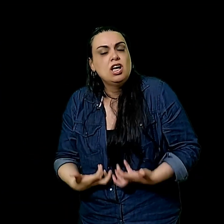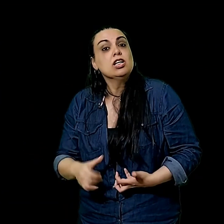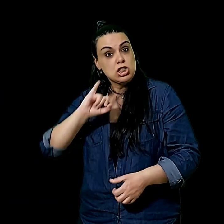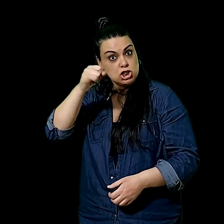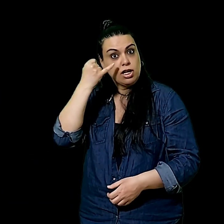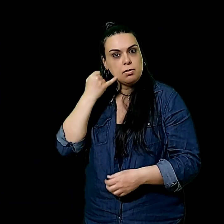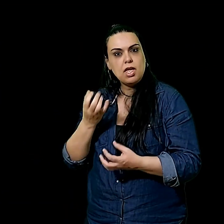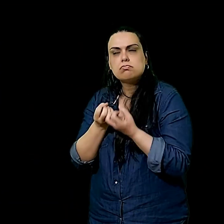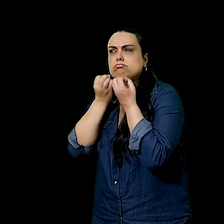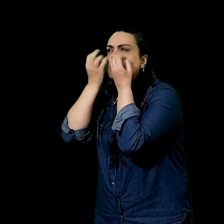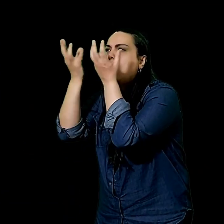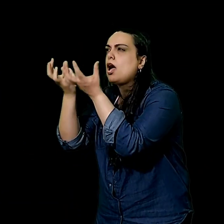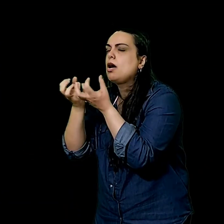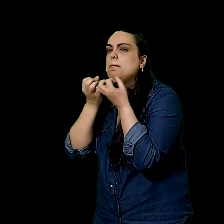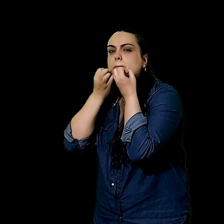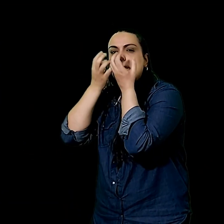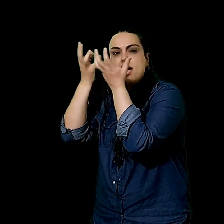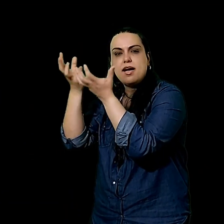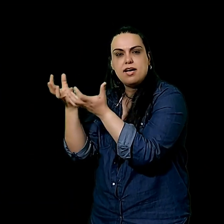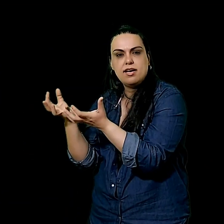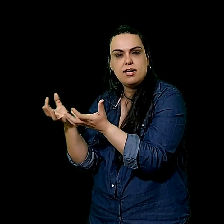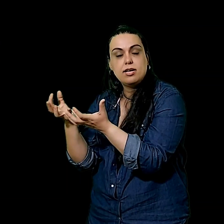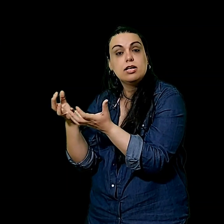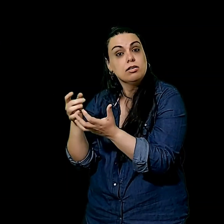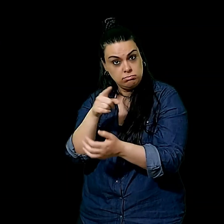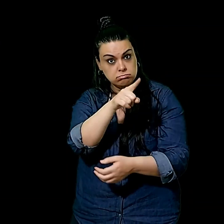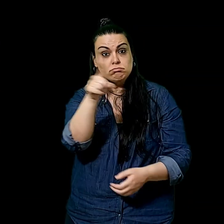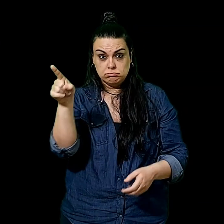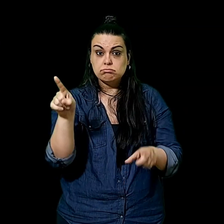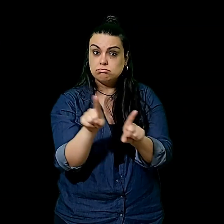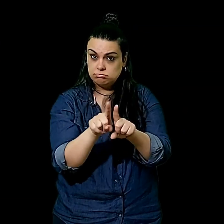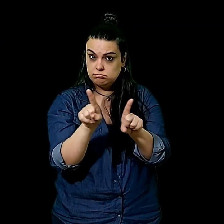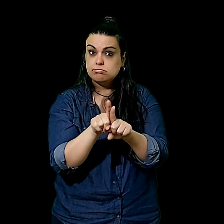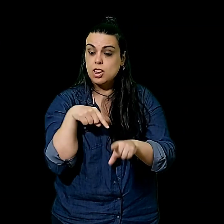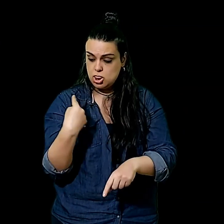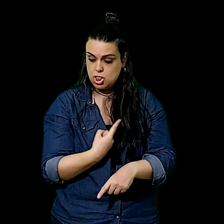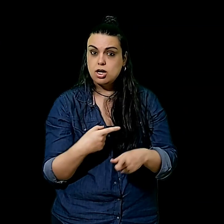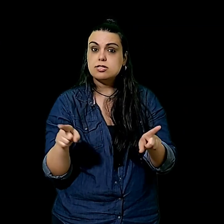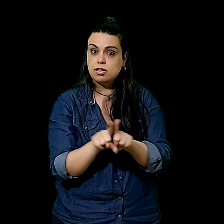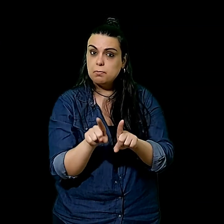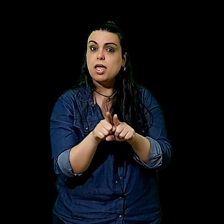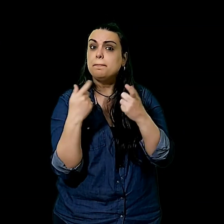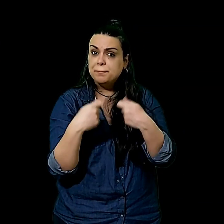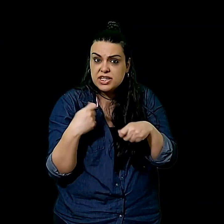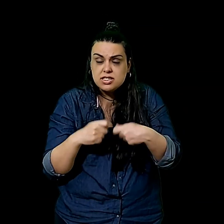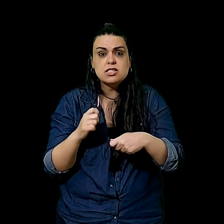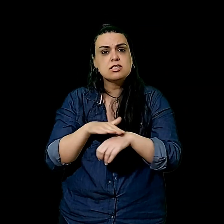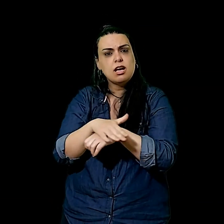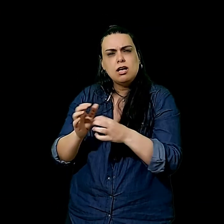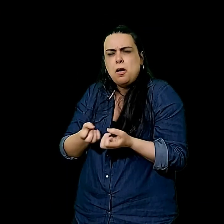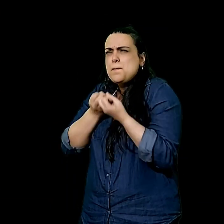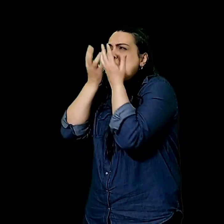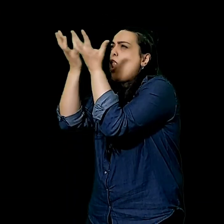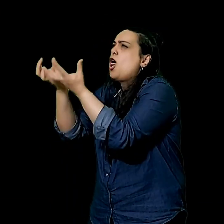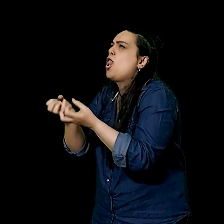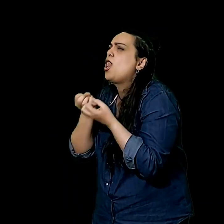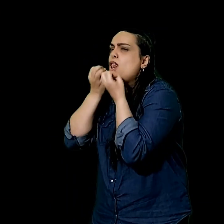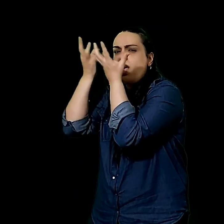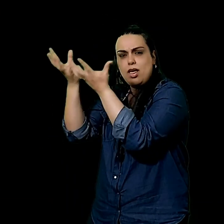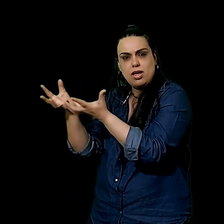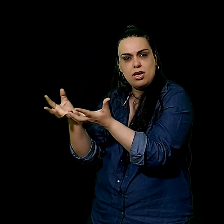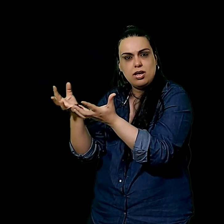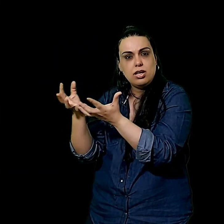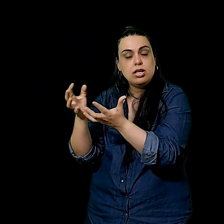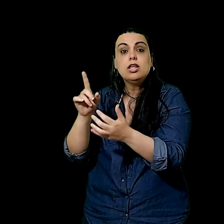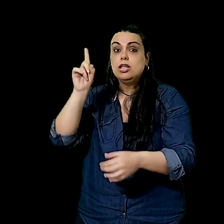cansaço. Eu preciso falar sobre esse momento antes de concluir a durabilidade da chamada nessa aula, porque Deus